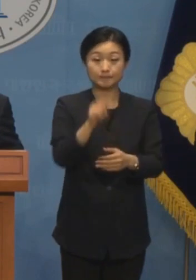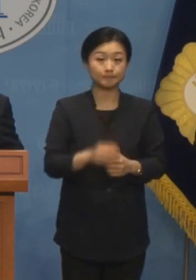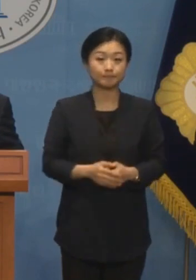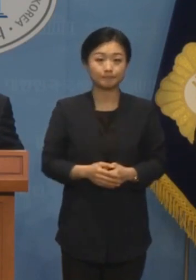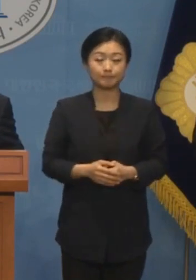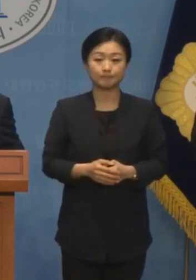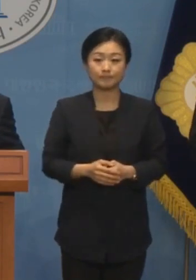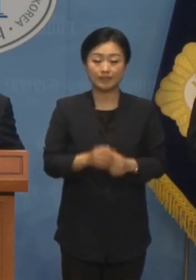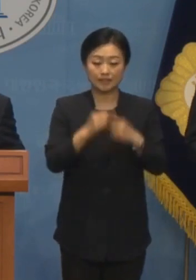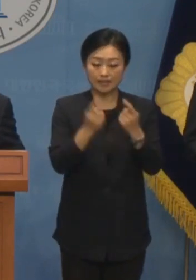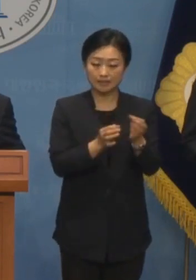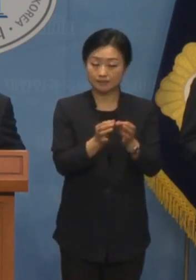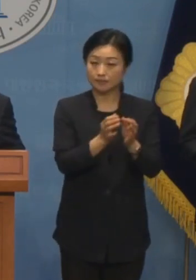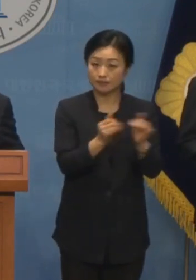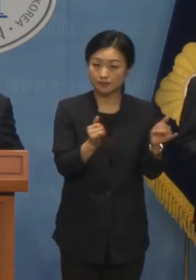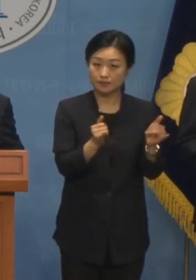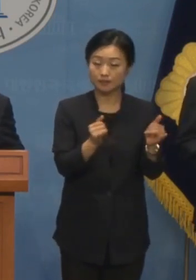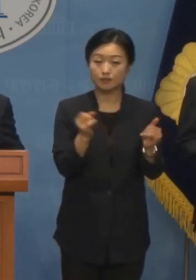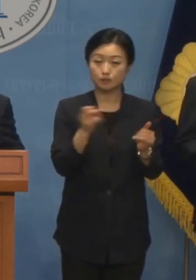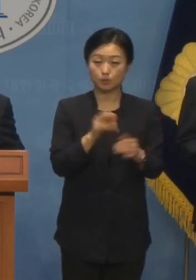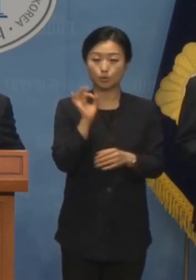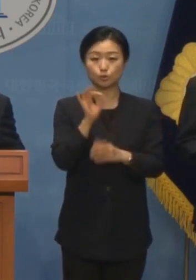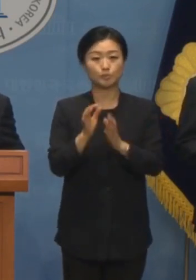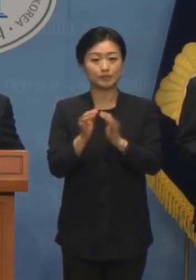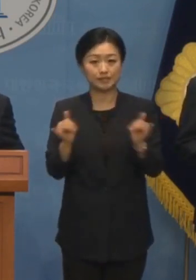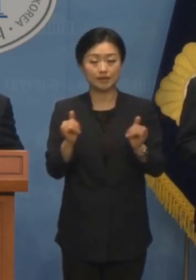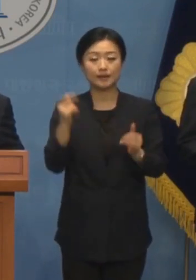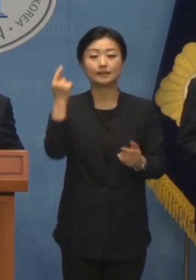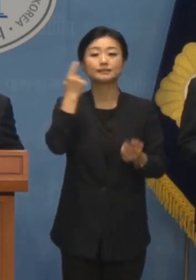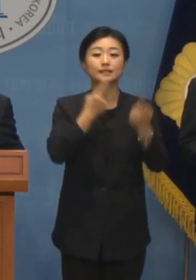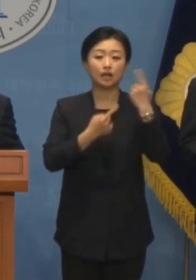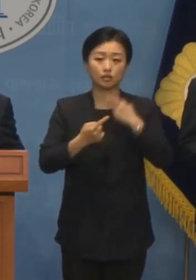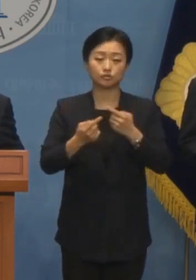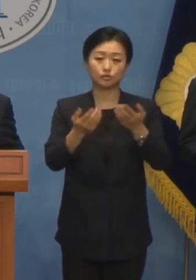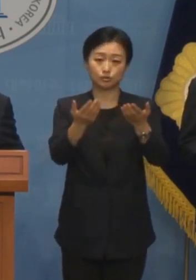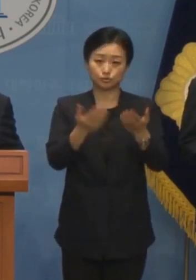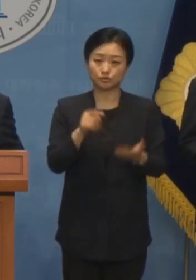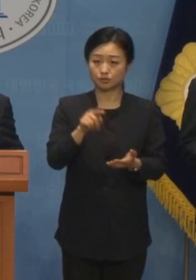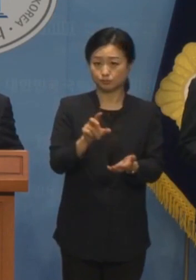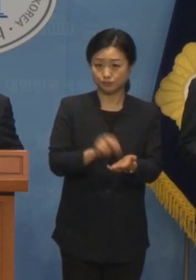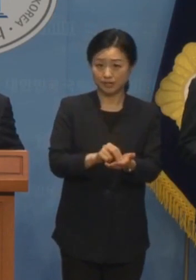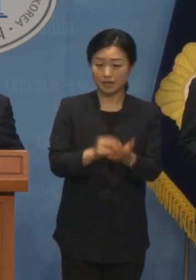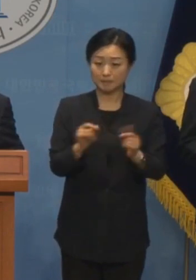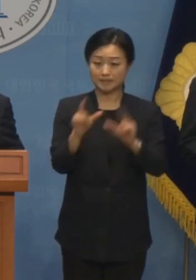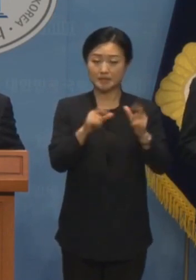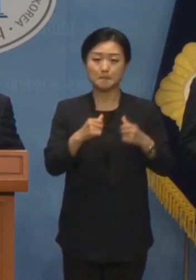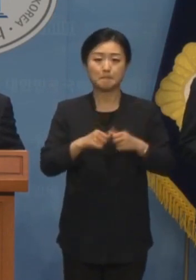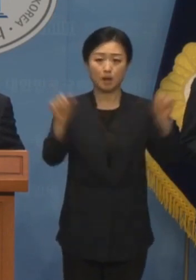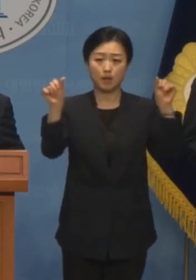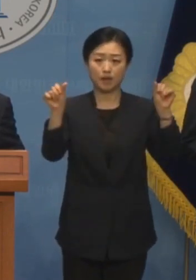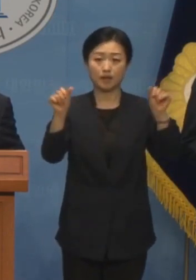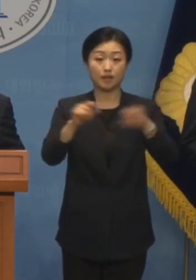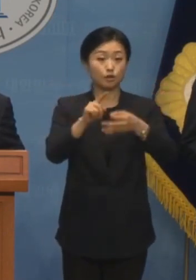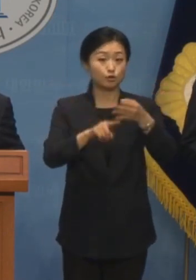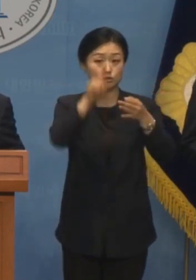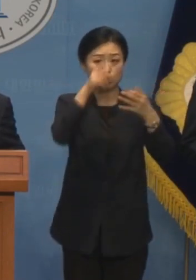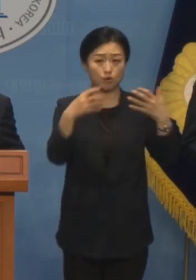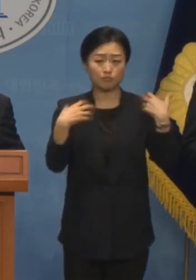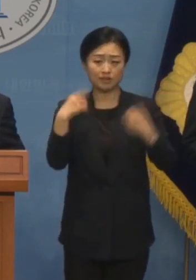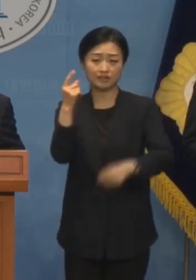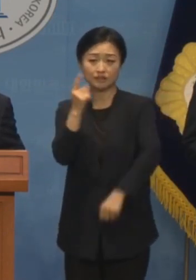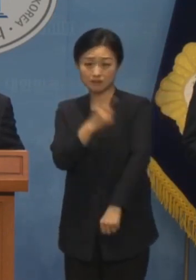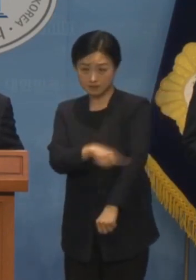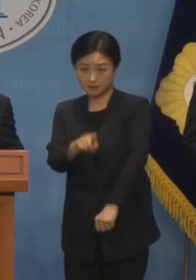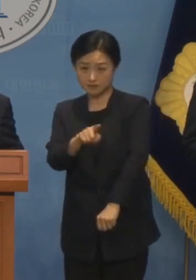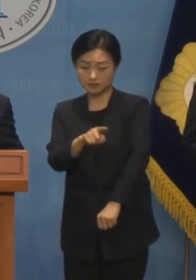수많은 소상공인과 소비자에게 상처를 준 무도함이자 민생을 파괴한 윤석열 정부의